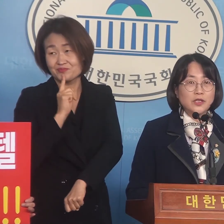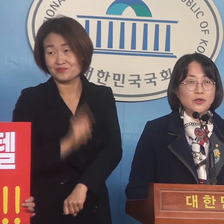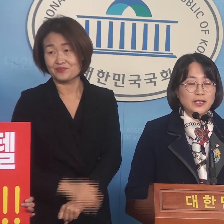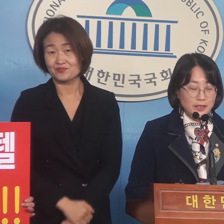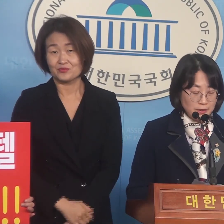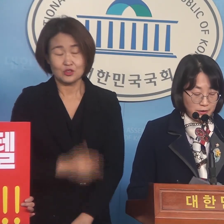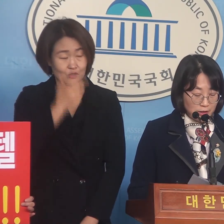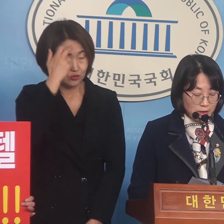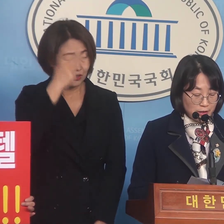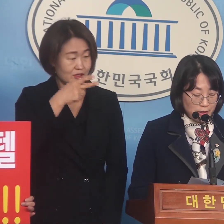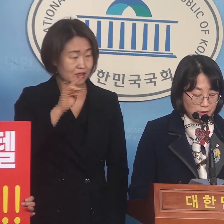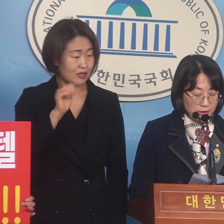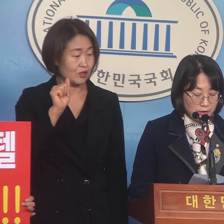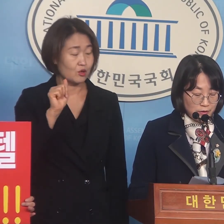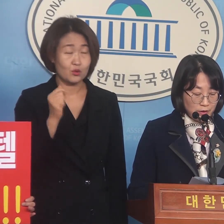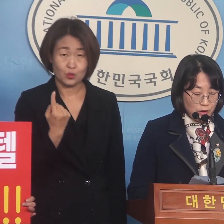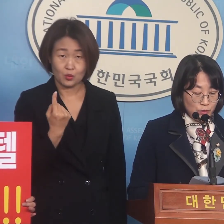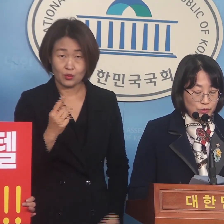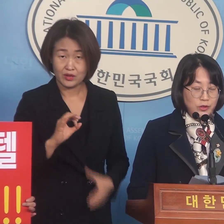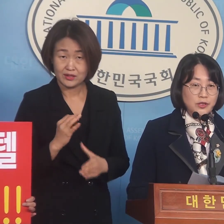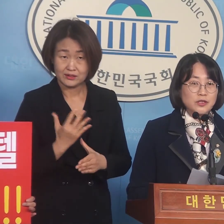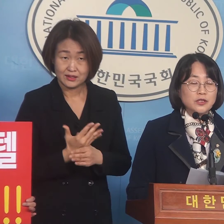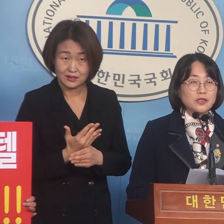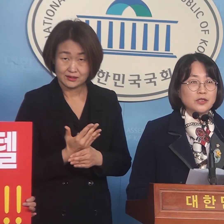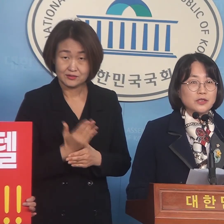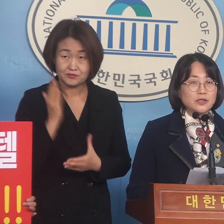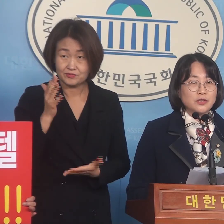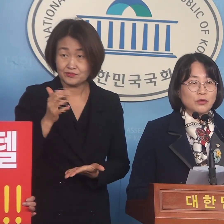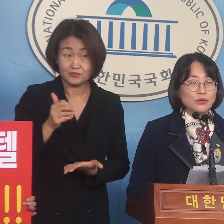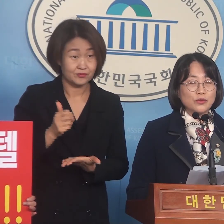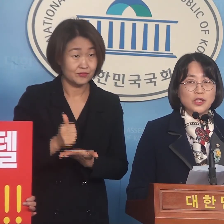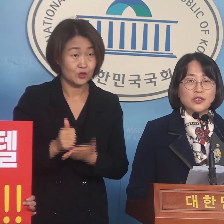먼저 최대호 안양시장께는 오늘